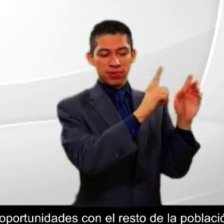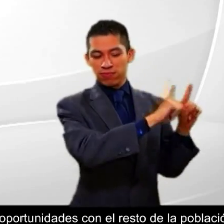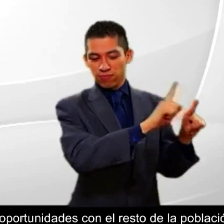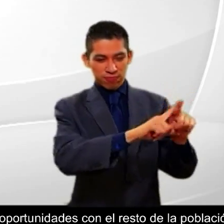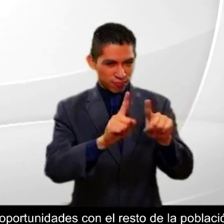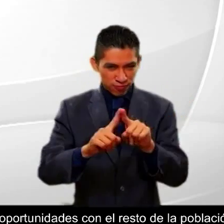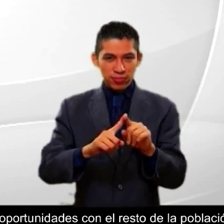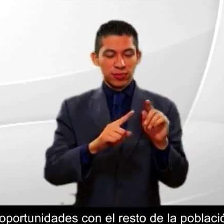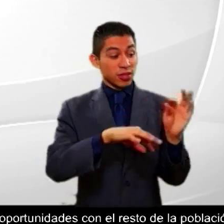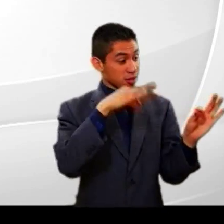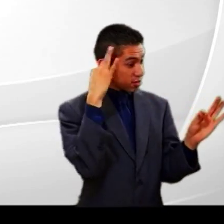población